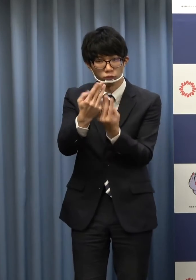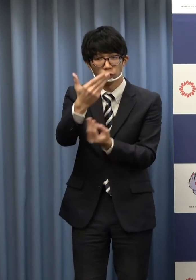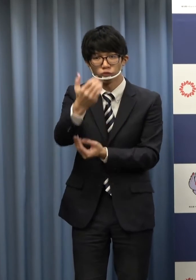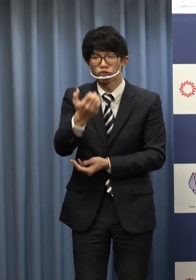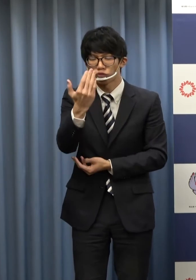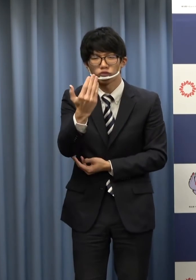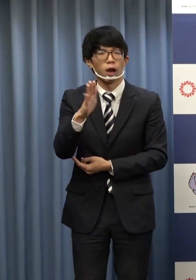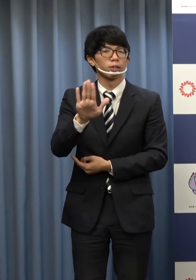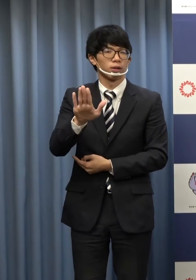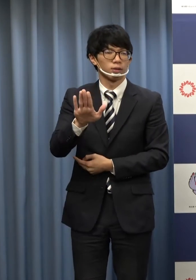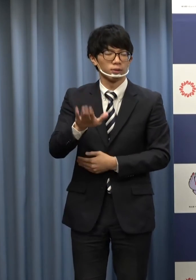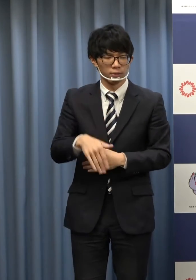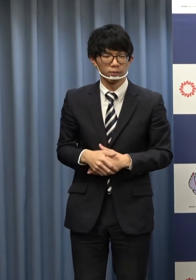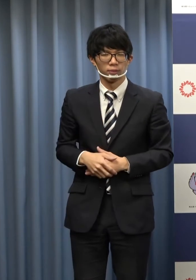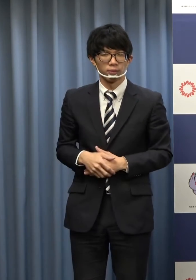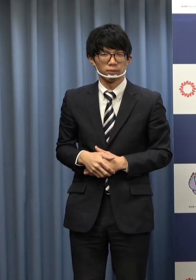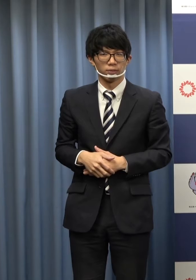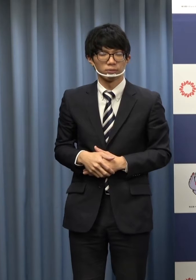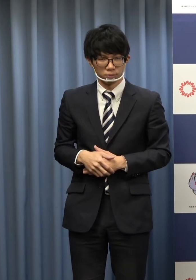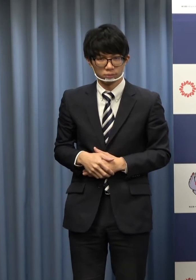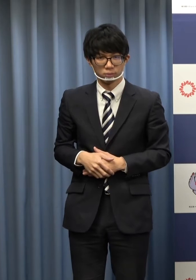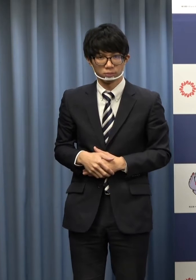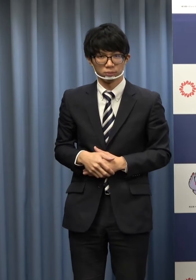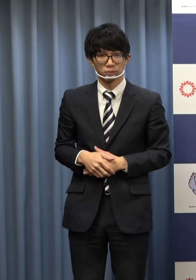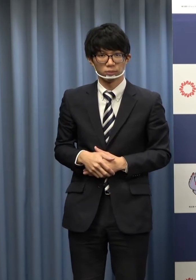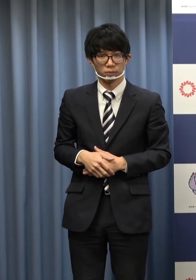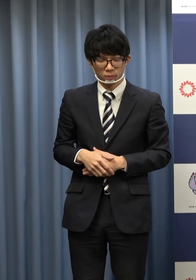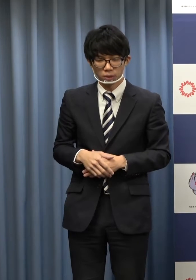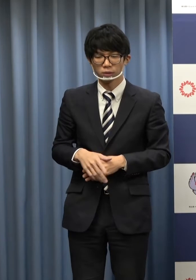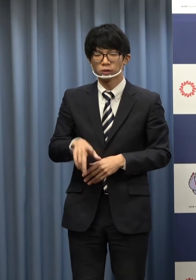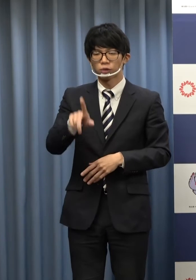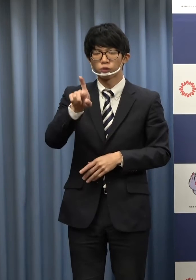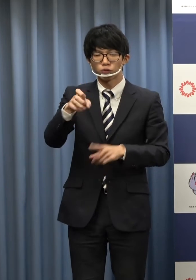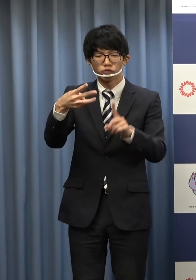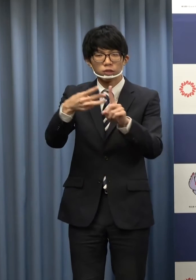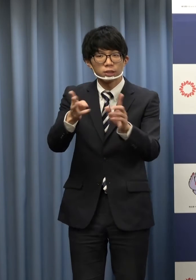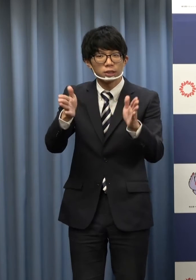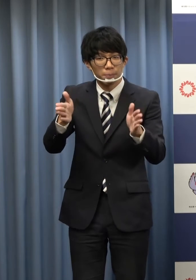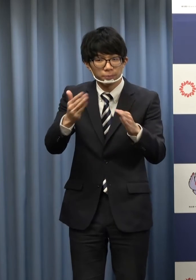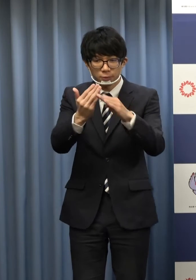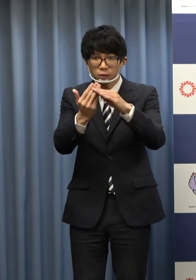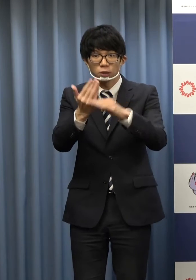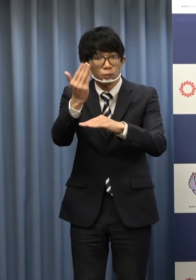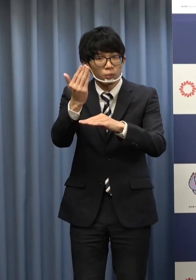、10日を超えてでしたっけ、10日を超えて、